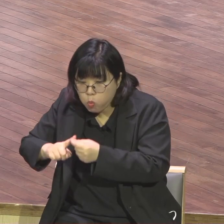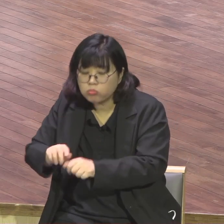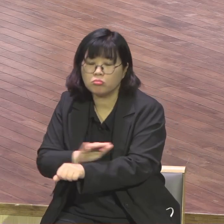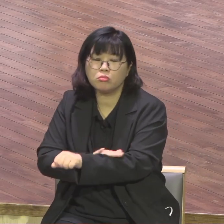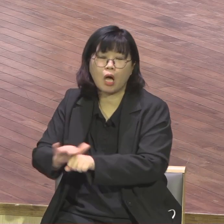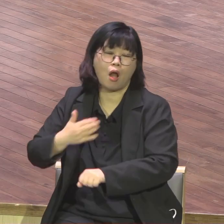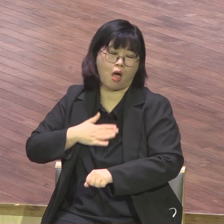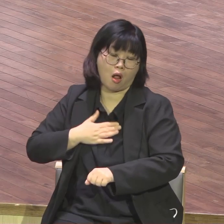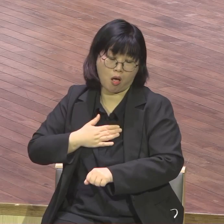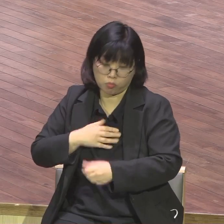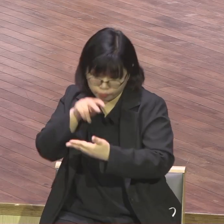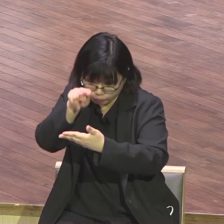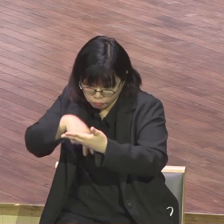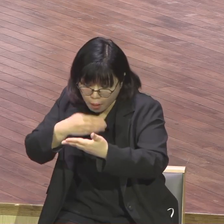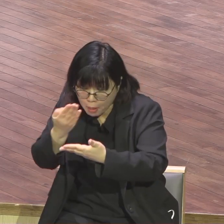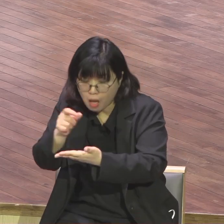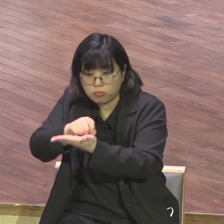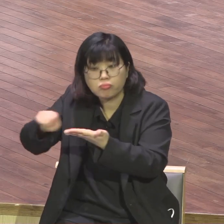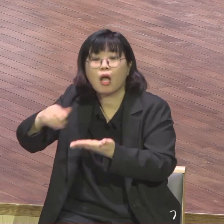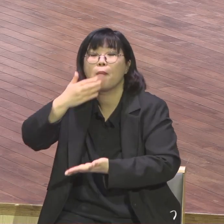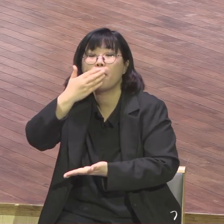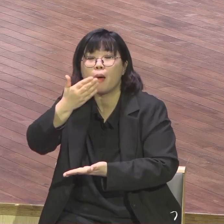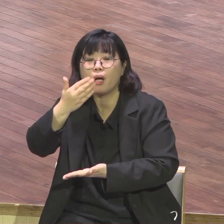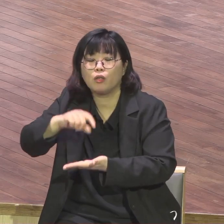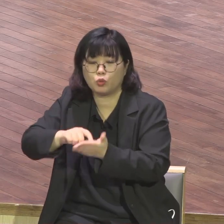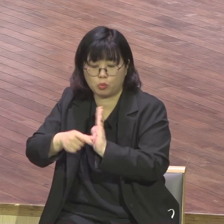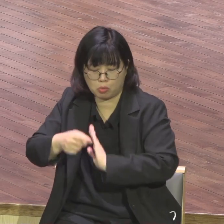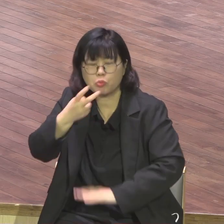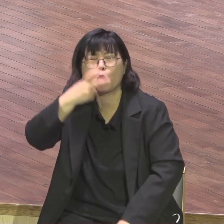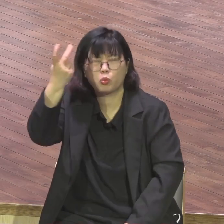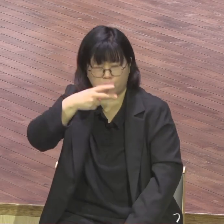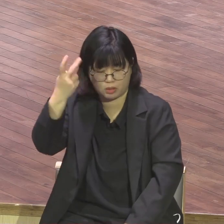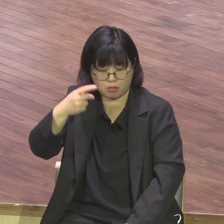당시로서는 그만큼 이 생각이 다르죠.